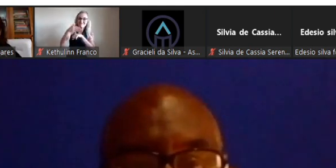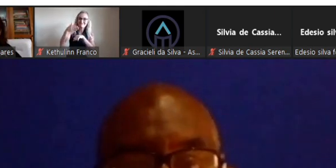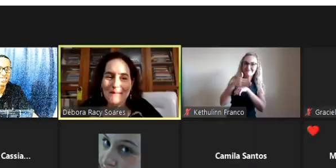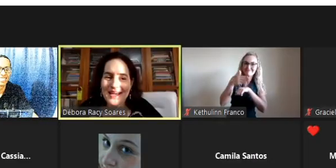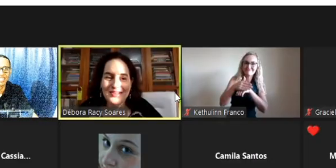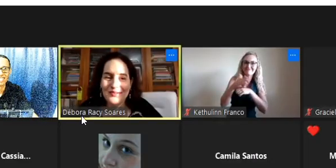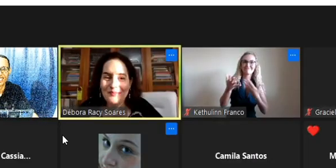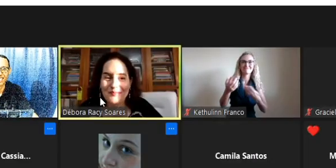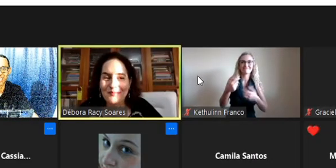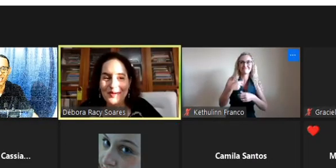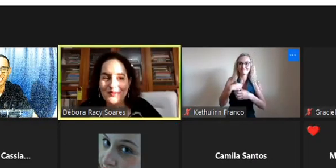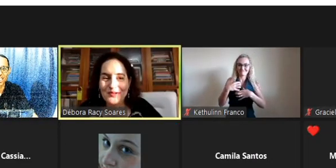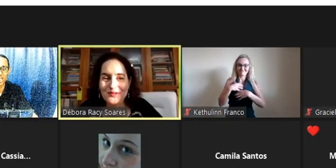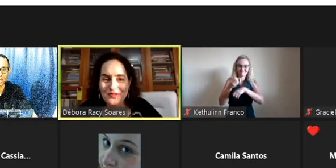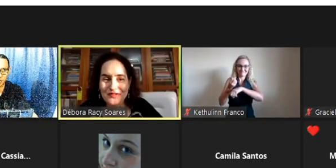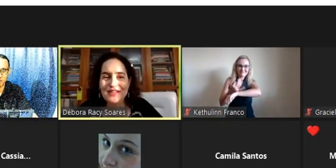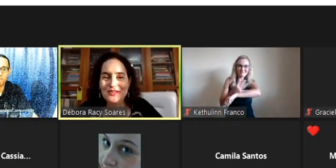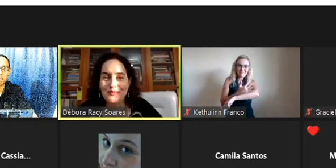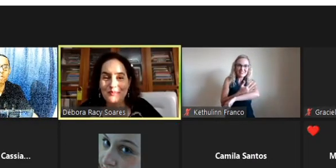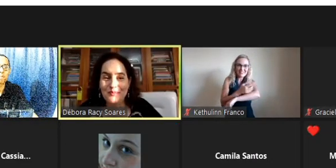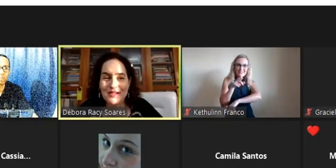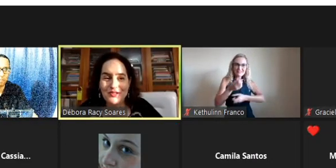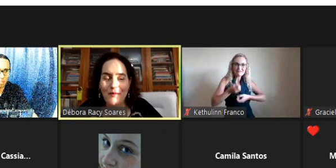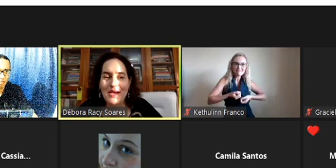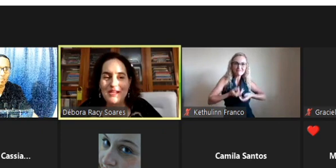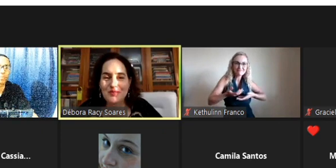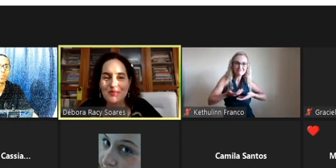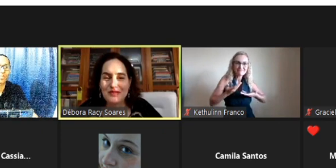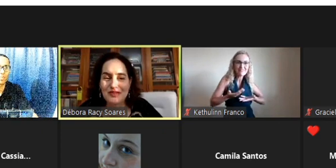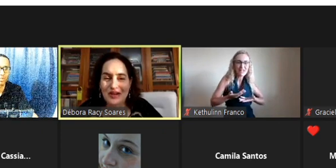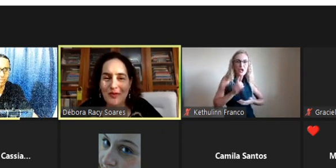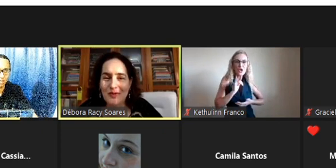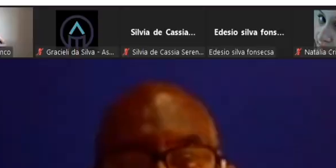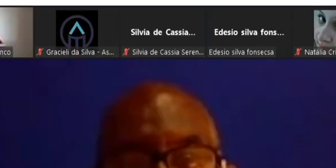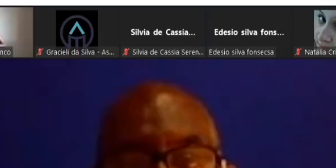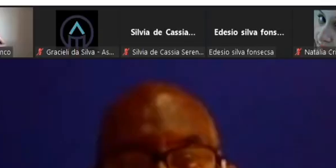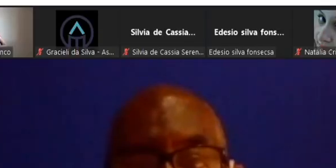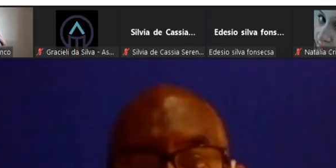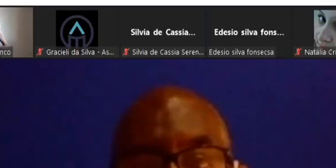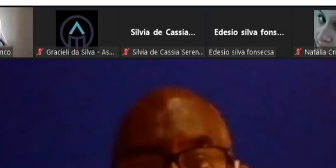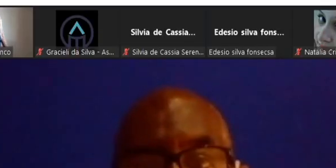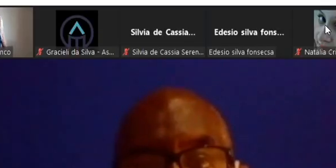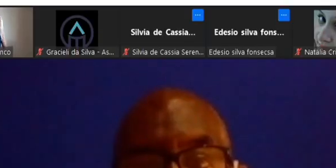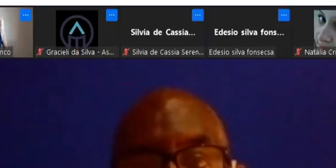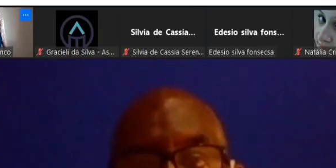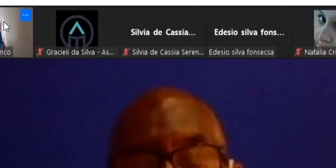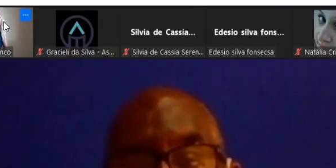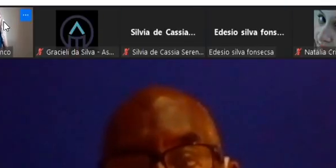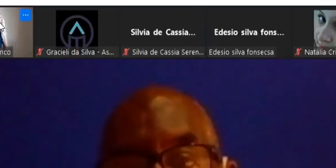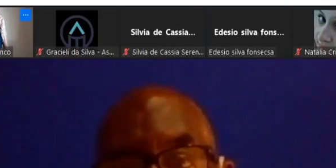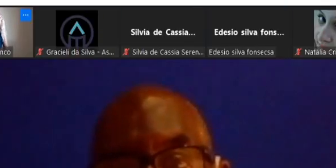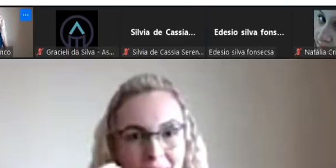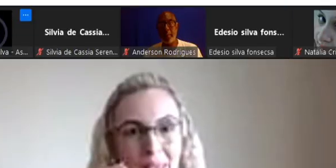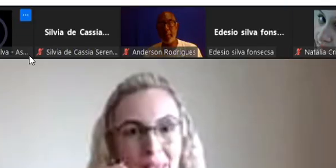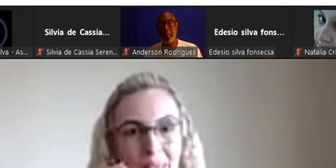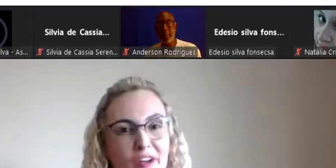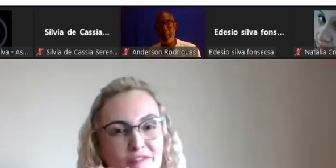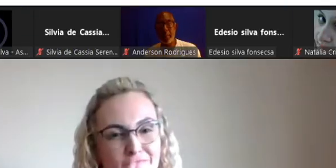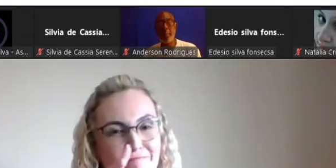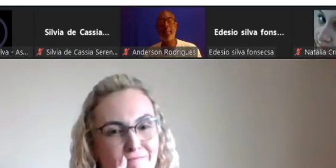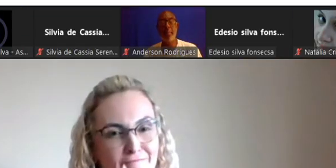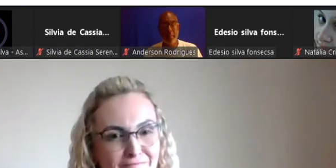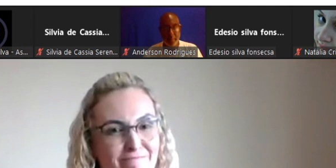seu depoimento. Foi um percurso difícil pessoalmente, profissionalmente, mas foi superado com muita garra, com